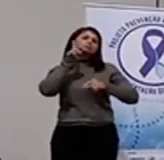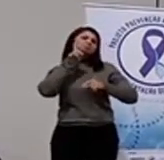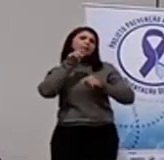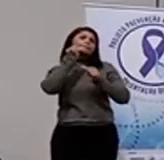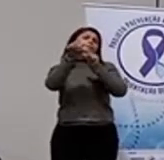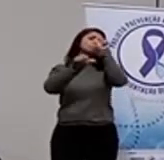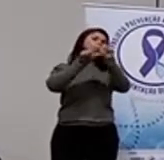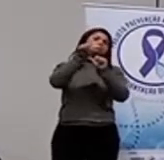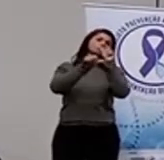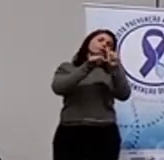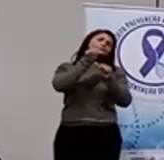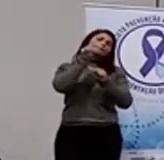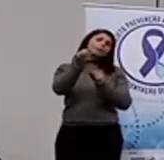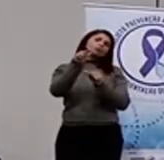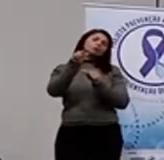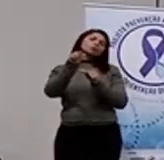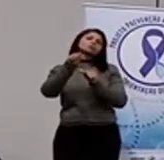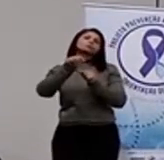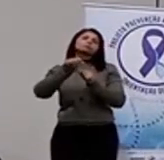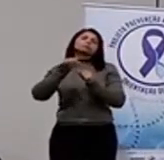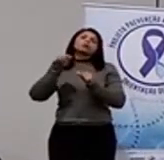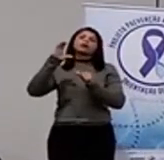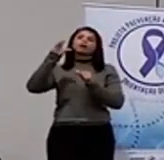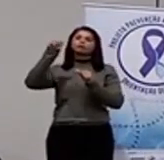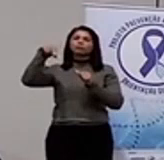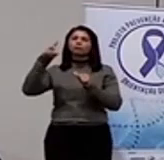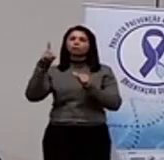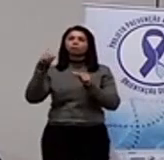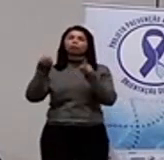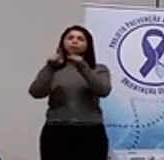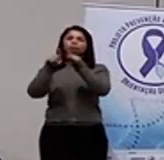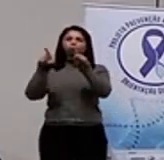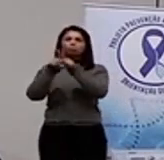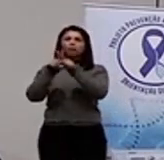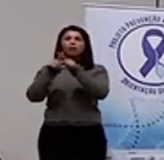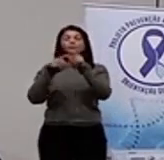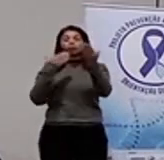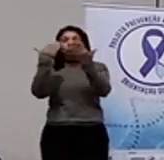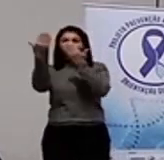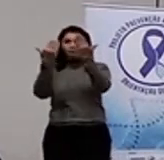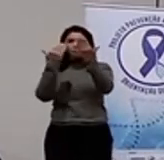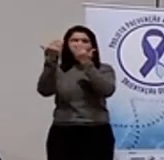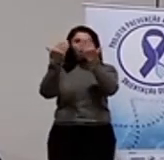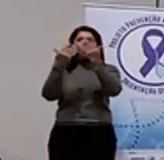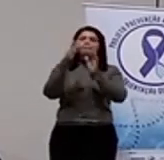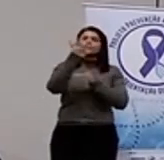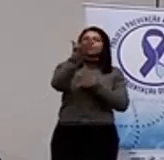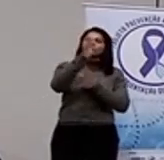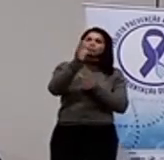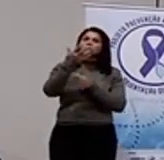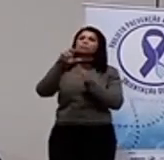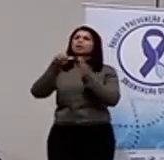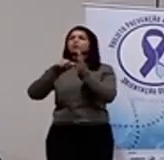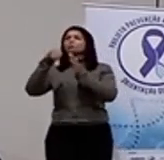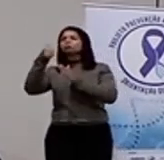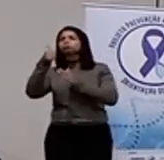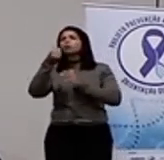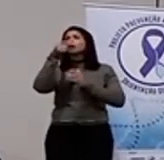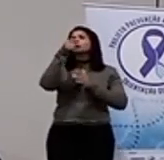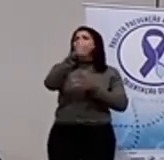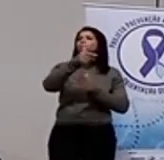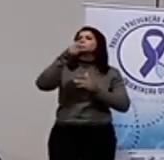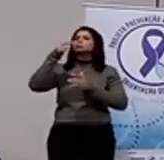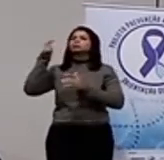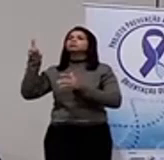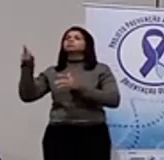no Canadá também, mas se você comparar os dados, é mais ou menos 1 em cada 2 mil, 1 em cada 2.500. Uma coisa que é